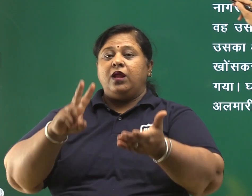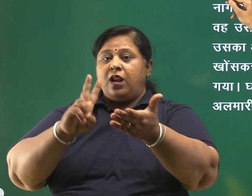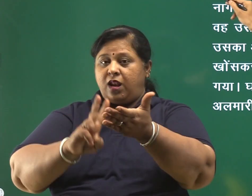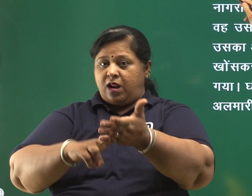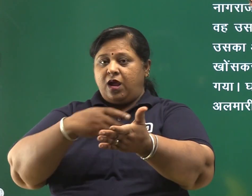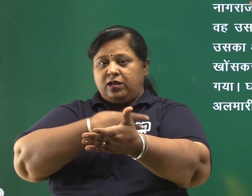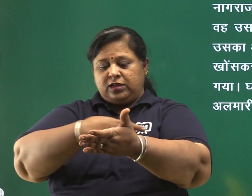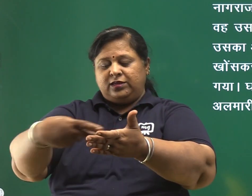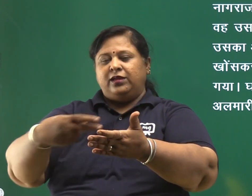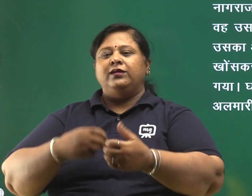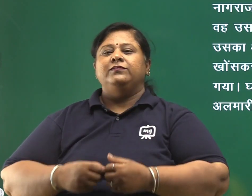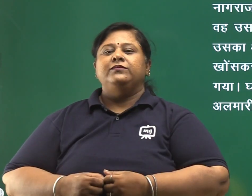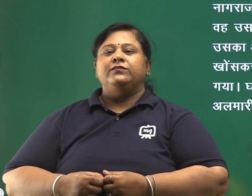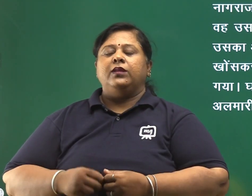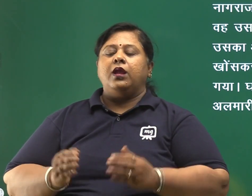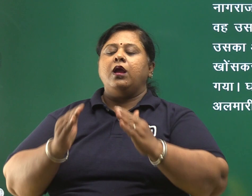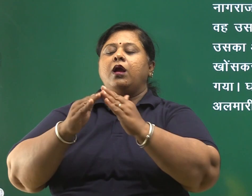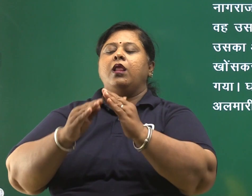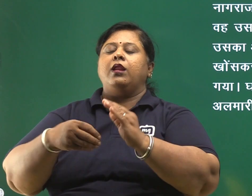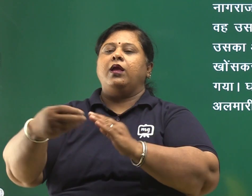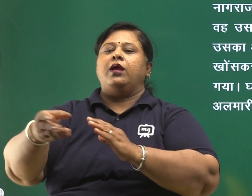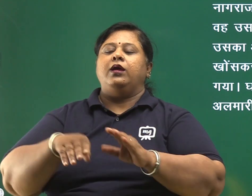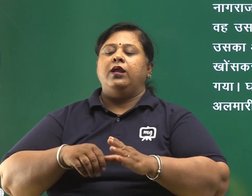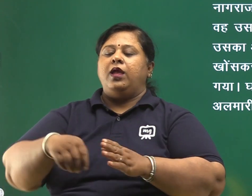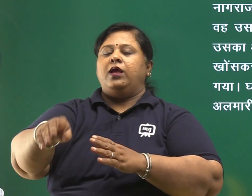नागराजन के घर गया,